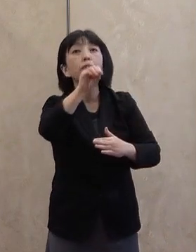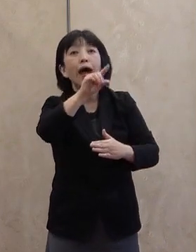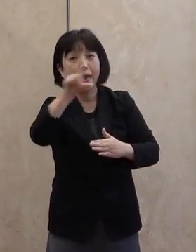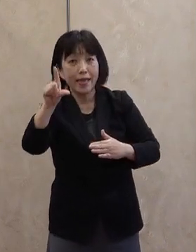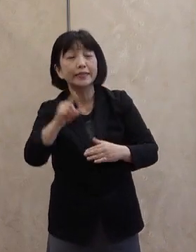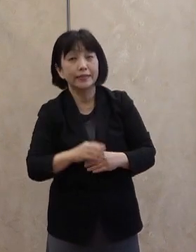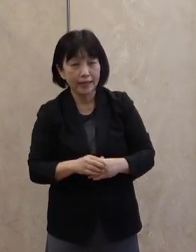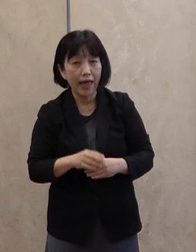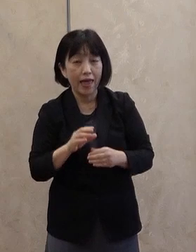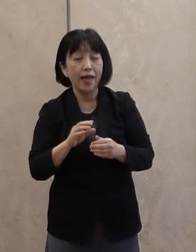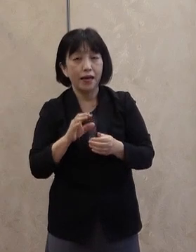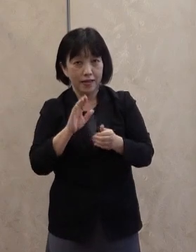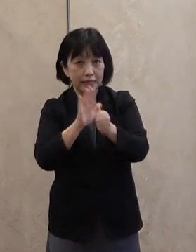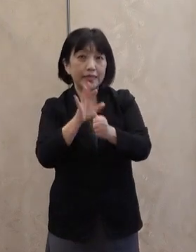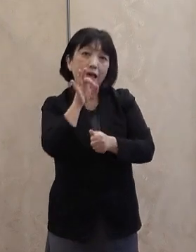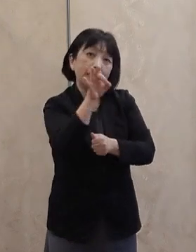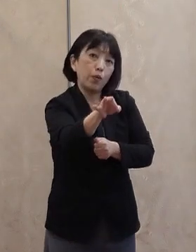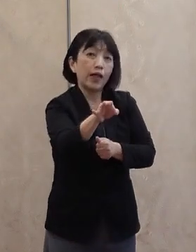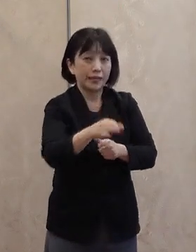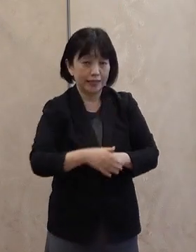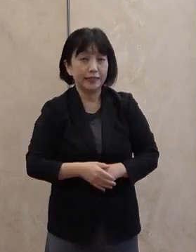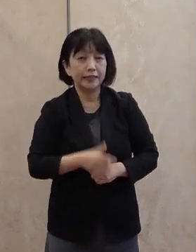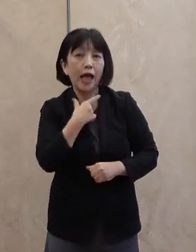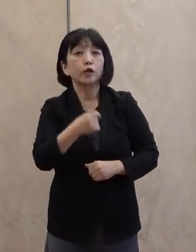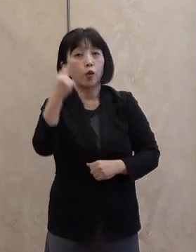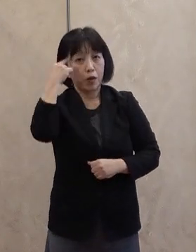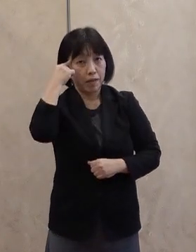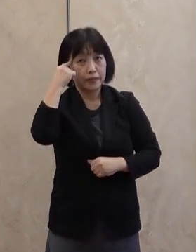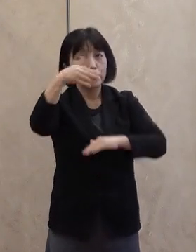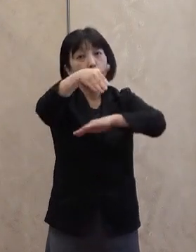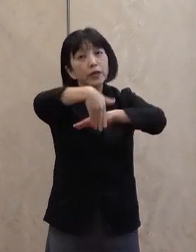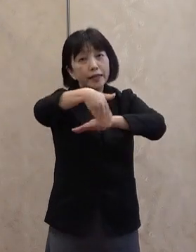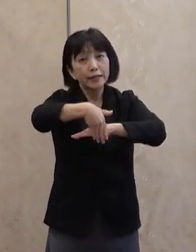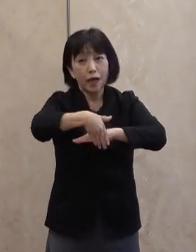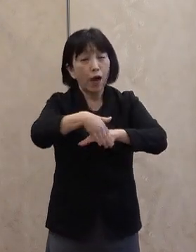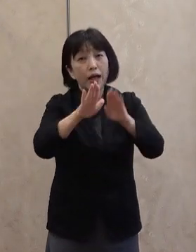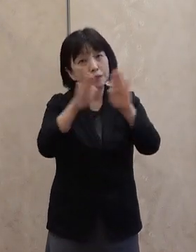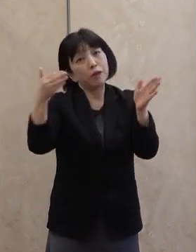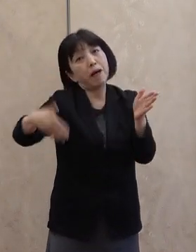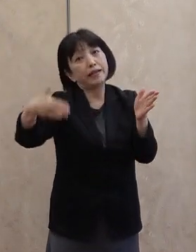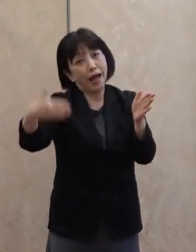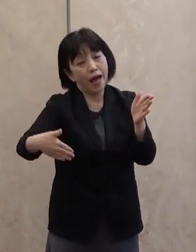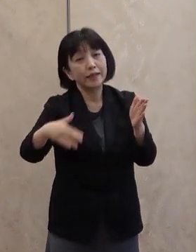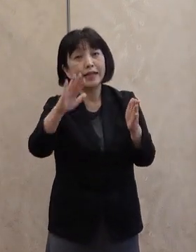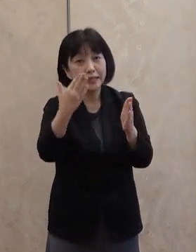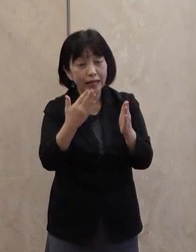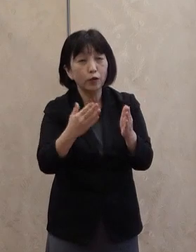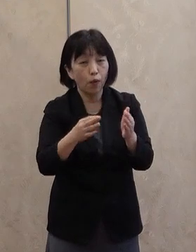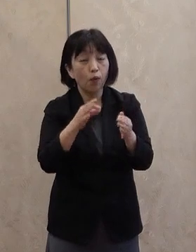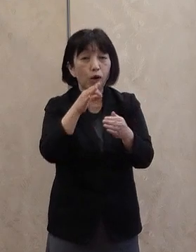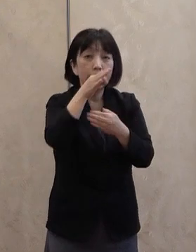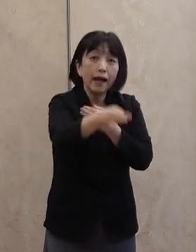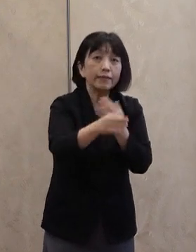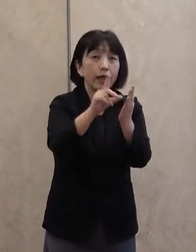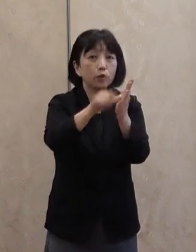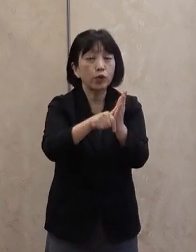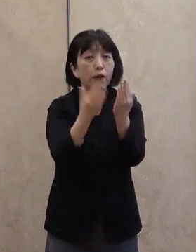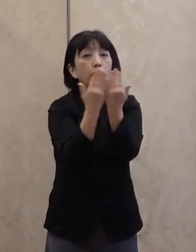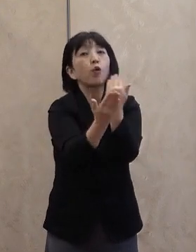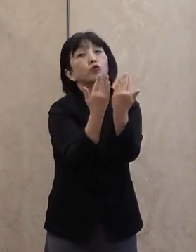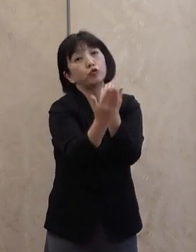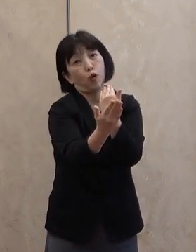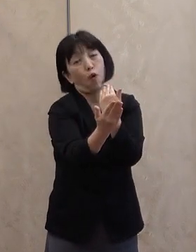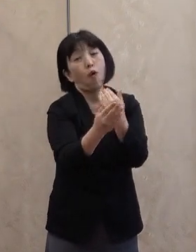支援の対象といたします。まだ受付は始まっていませんが、領収書、実費の精算になります